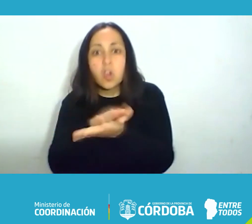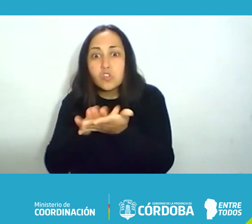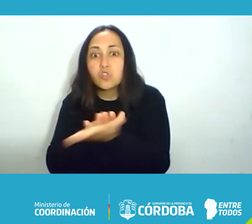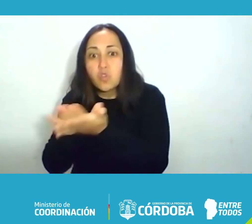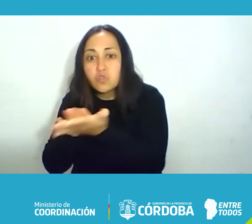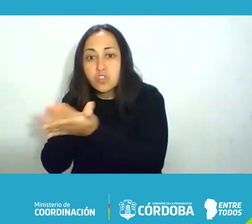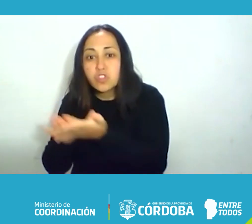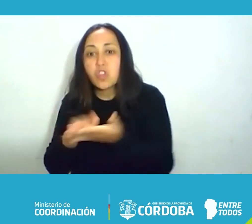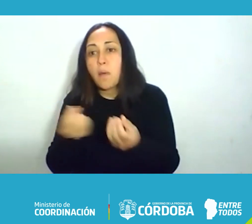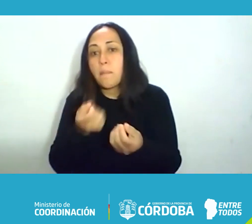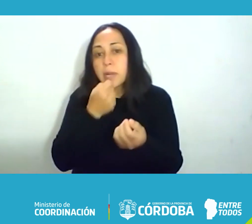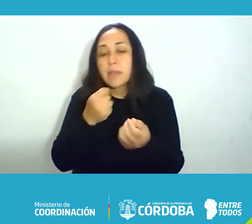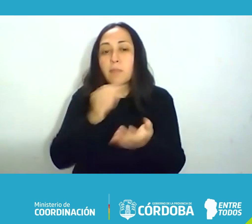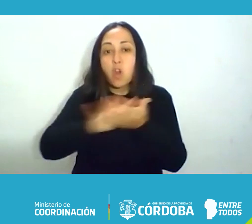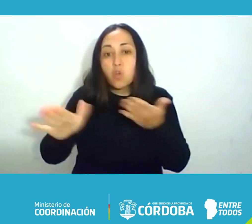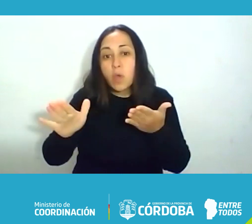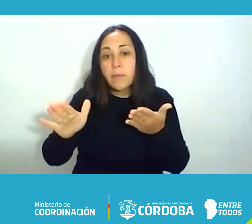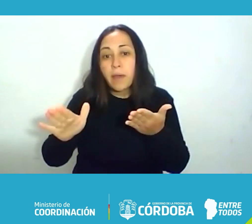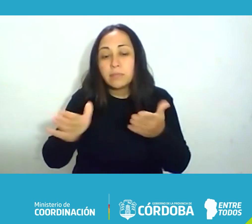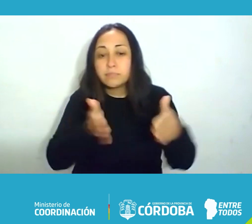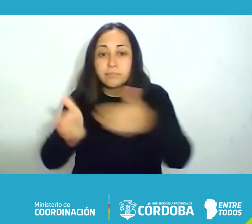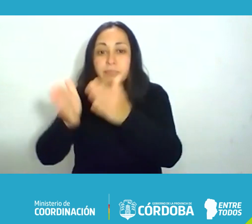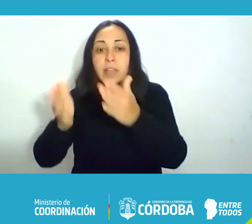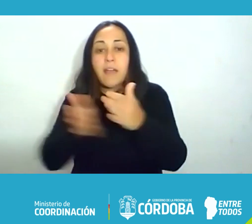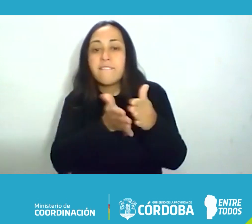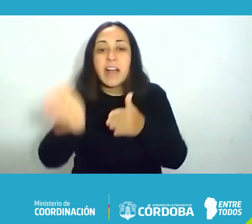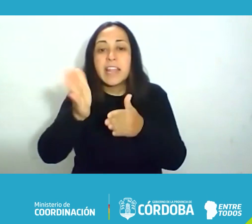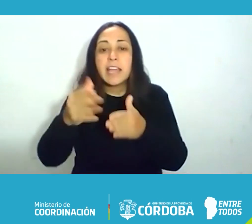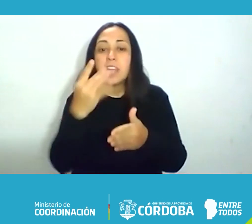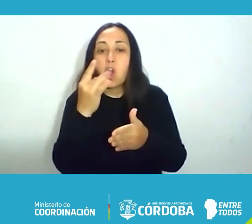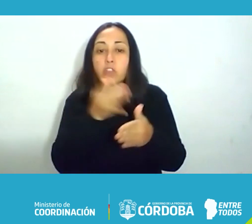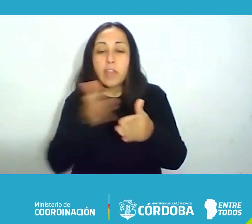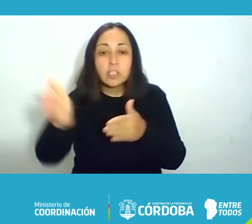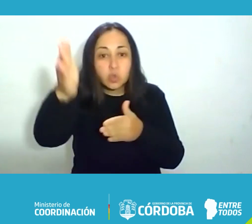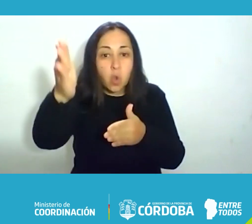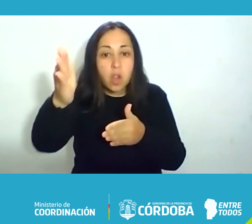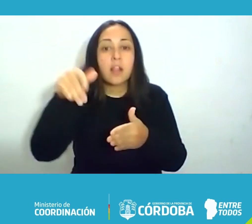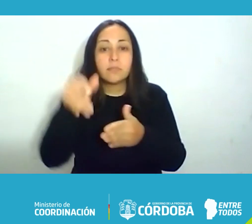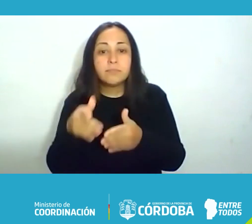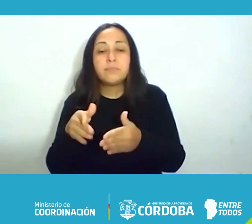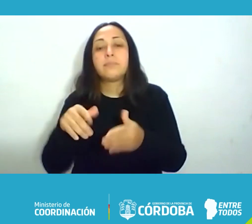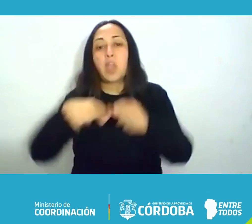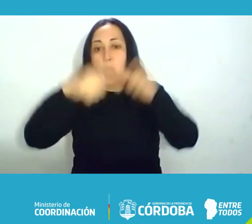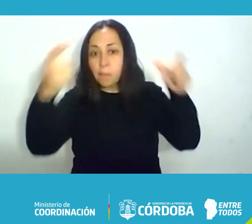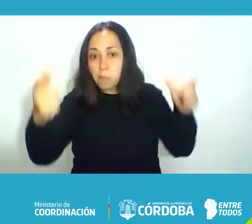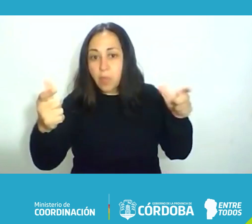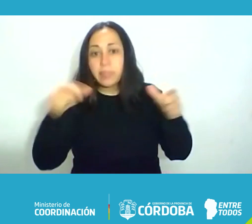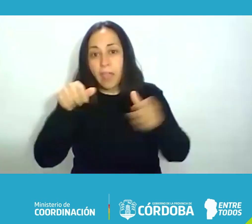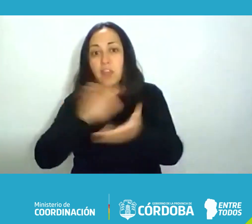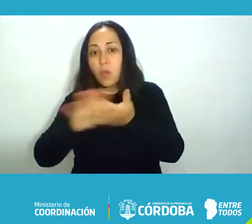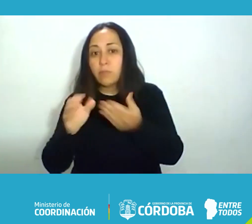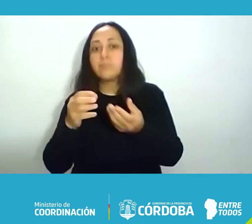a solucionar cuando se planteó la nueva traza de la variante Costa Azul para evitar pasar por la zona urbana de Carlos Paz y con la continuidad del puente sobre el